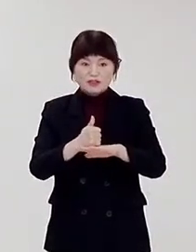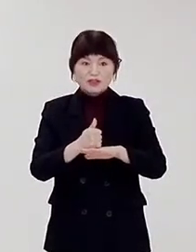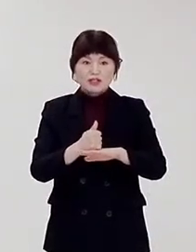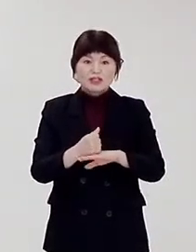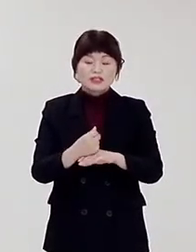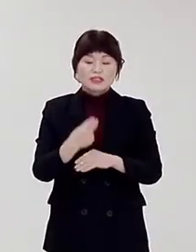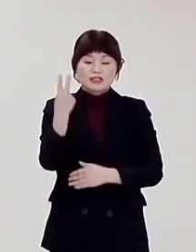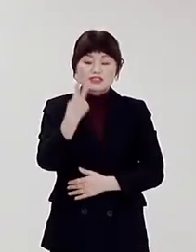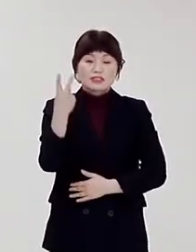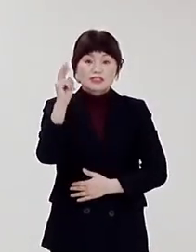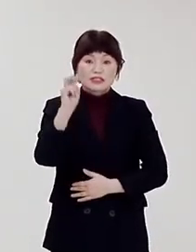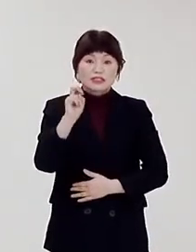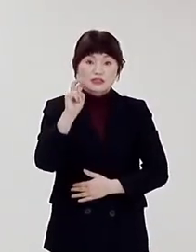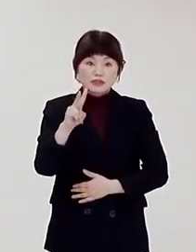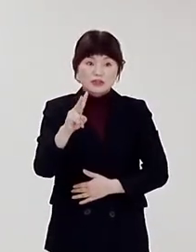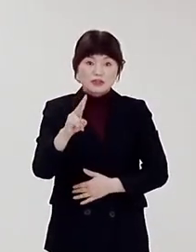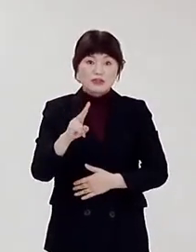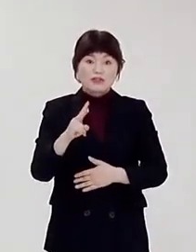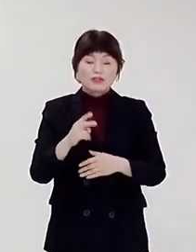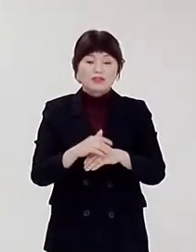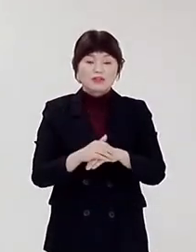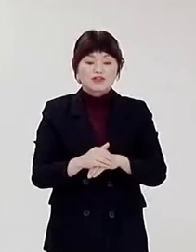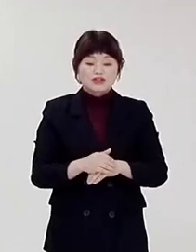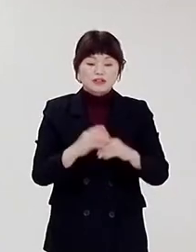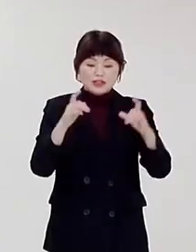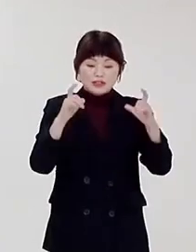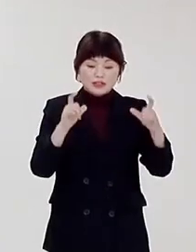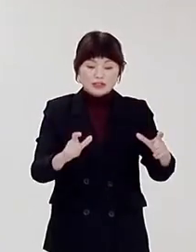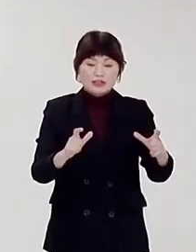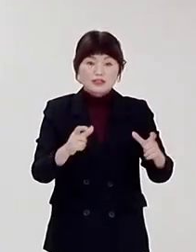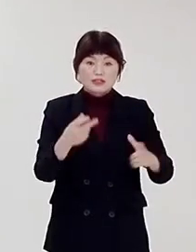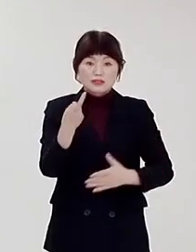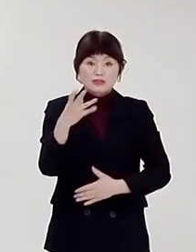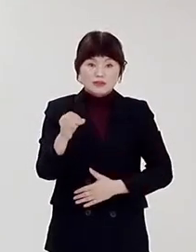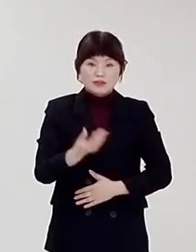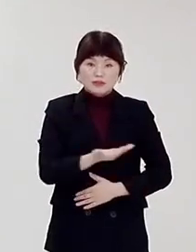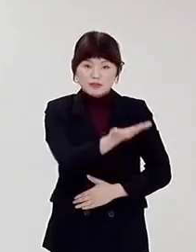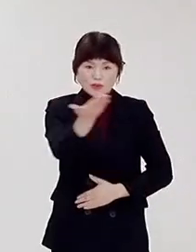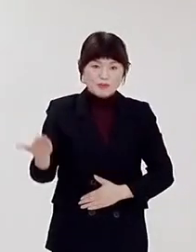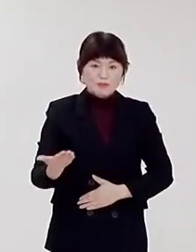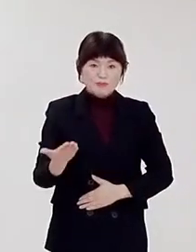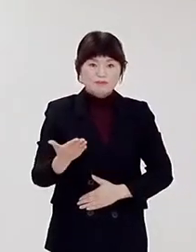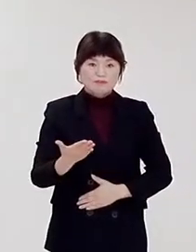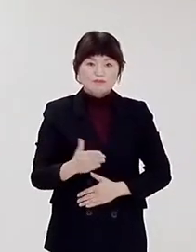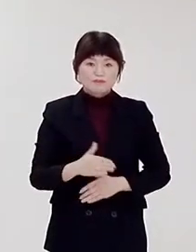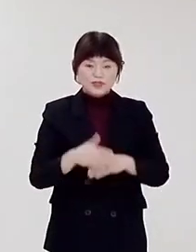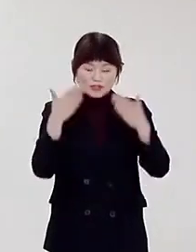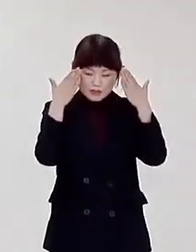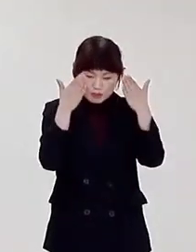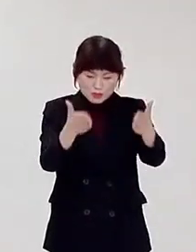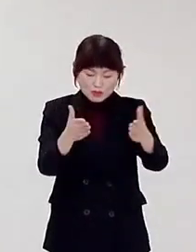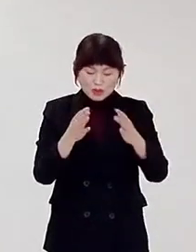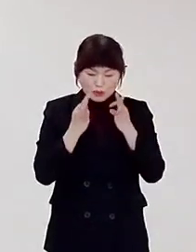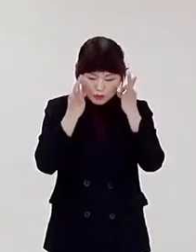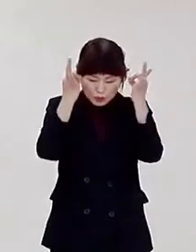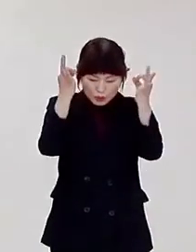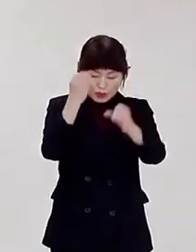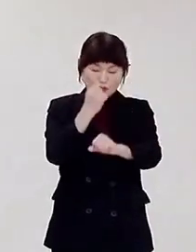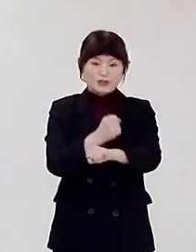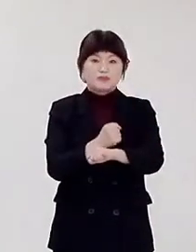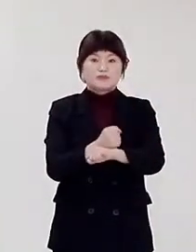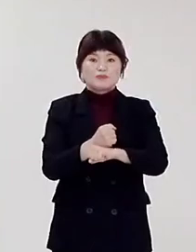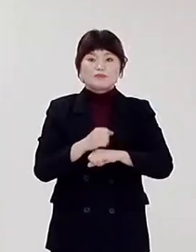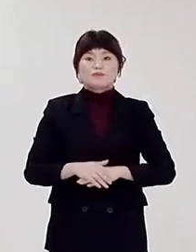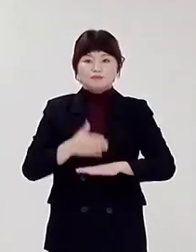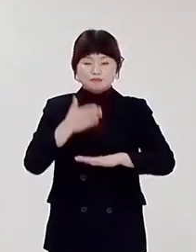2022년도 12만 국민의 행복만을 생각하며 끝까지 최선을 다하겠습니다. 감사합니다.